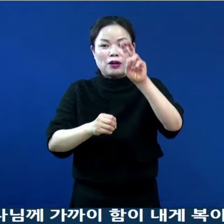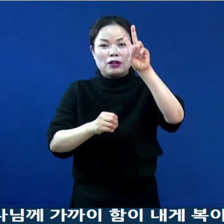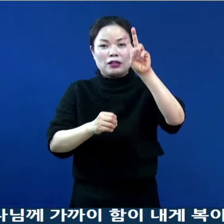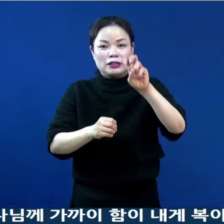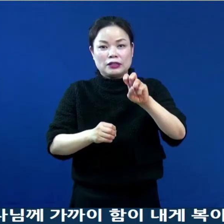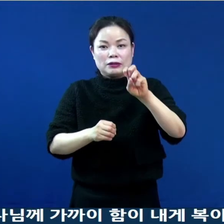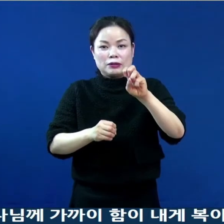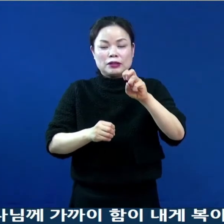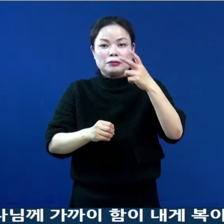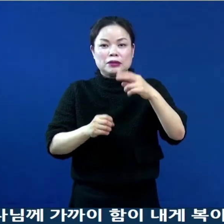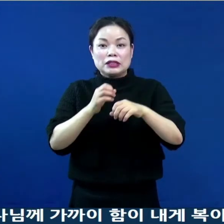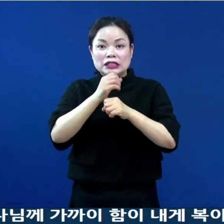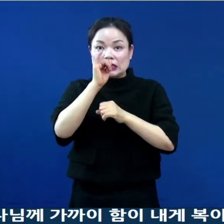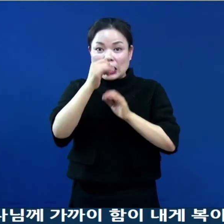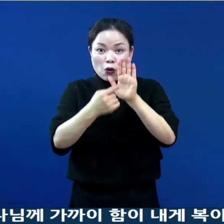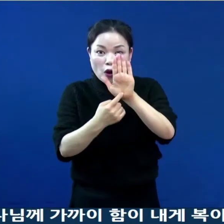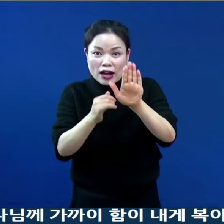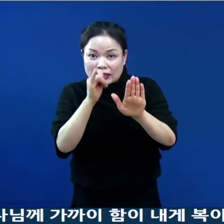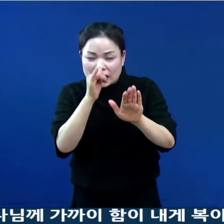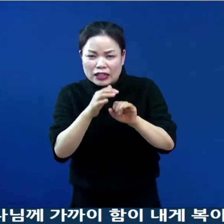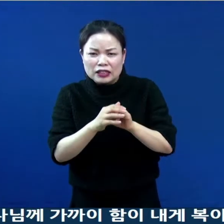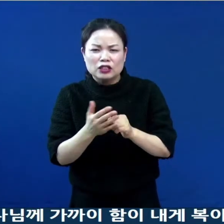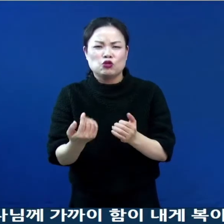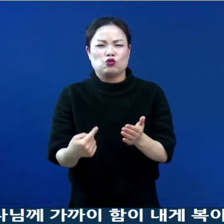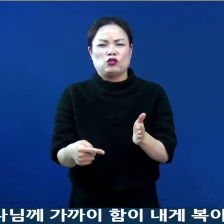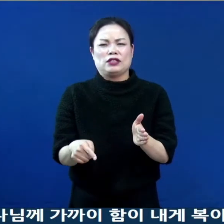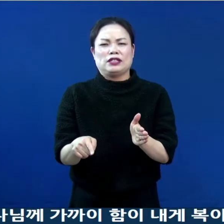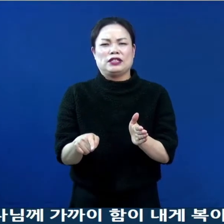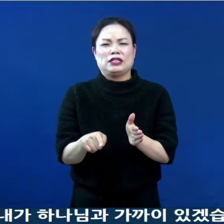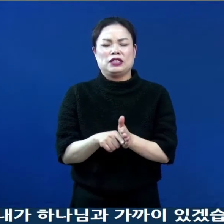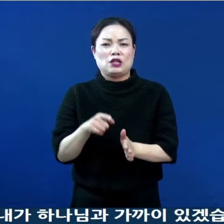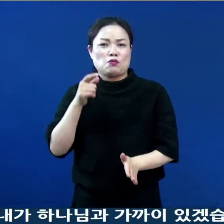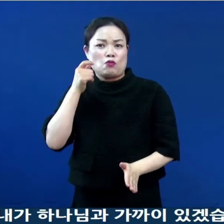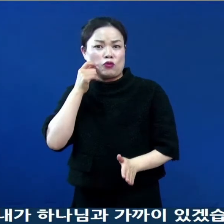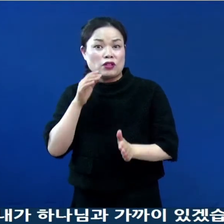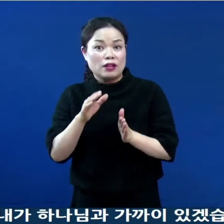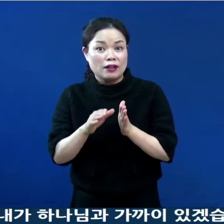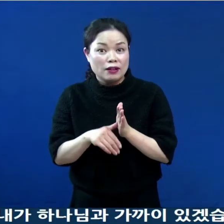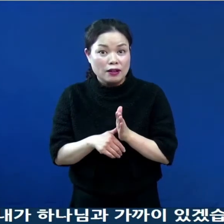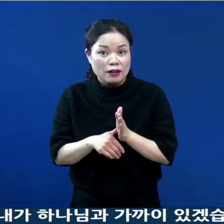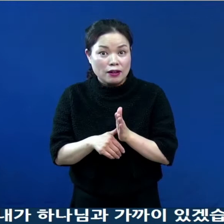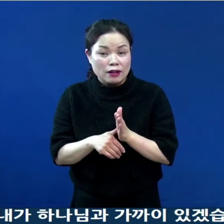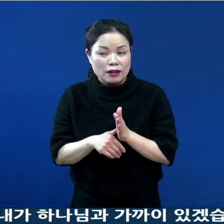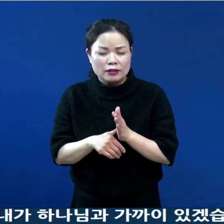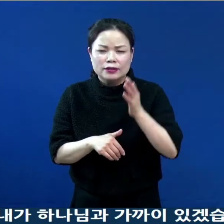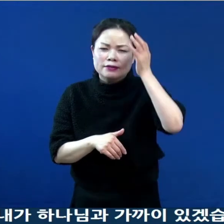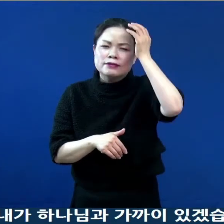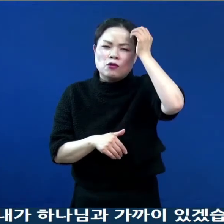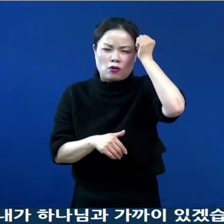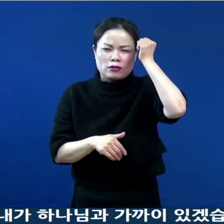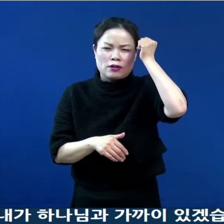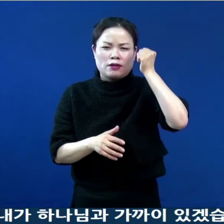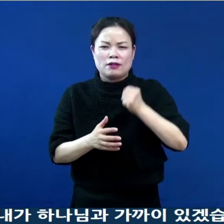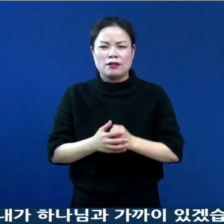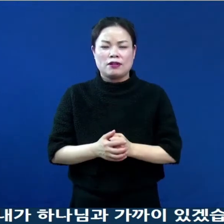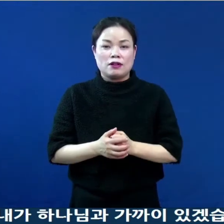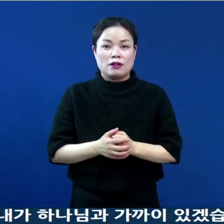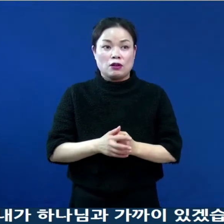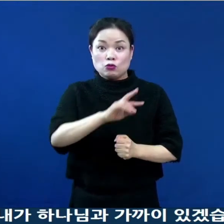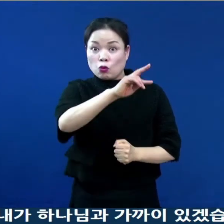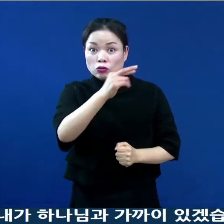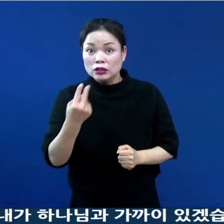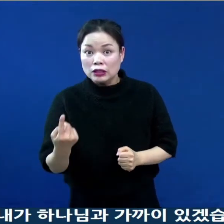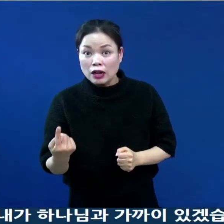담겨 있습니다. 그래서 그러기 위해서, 그러지 못할 때 기억하자,